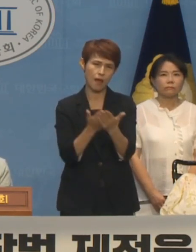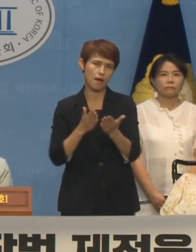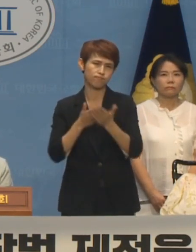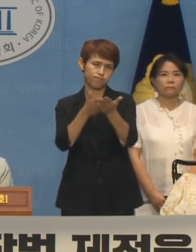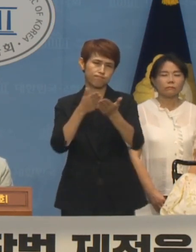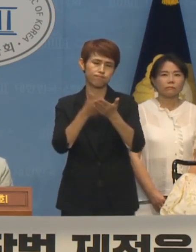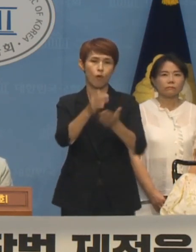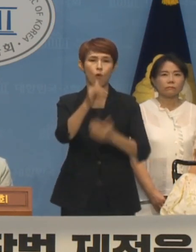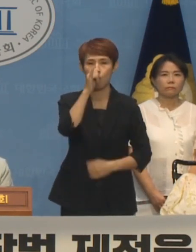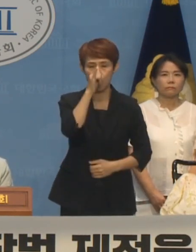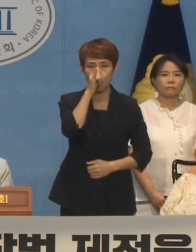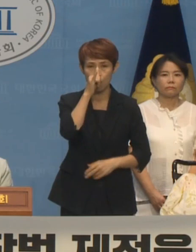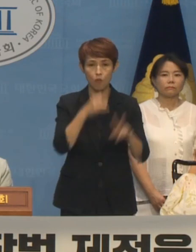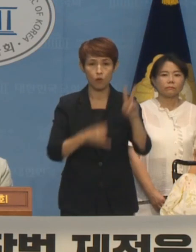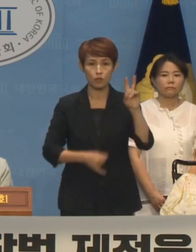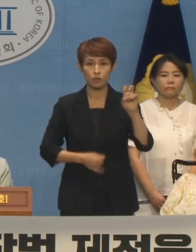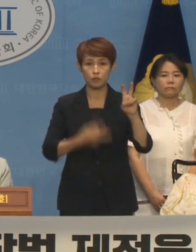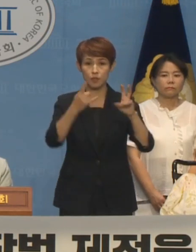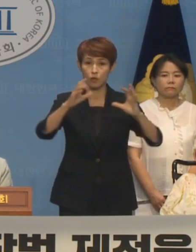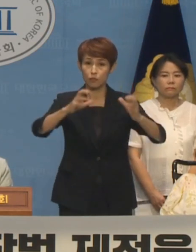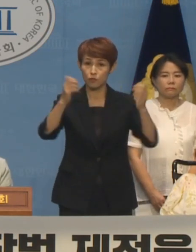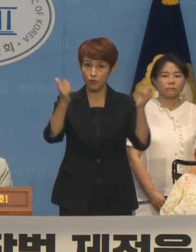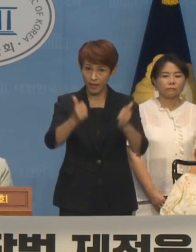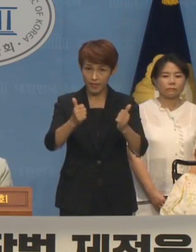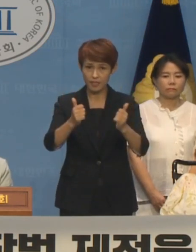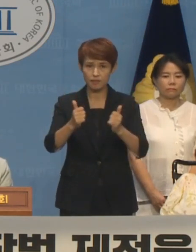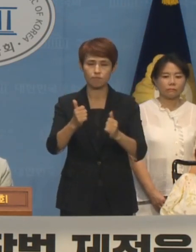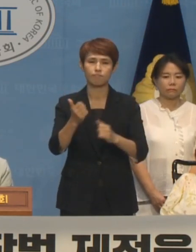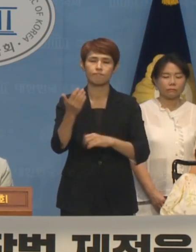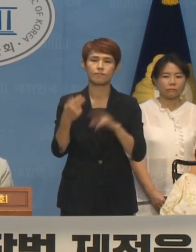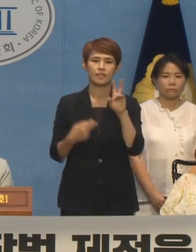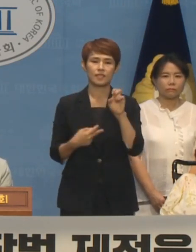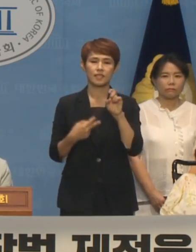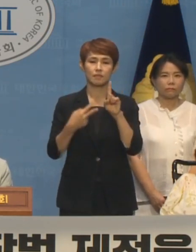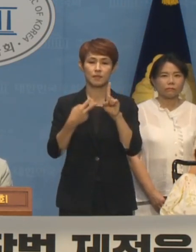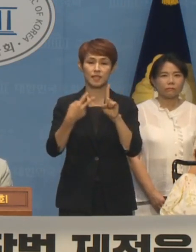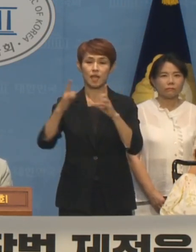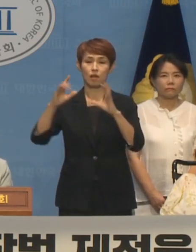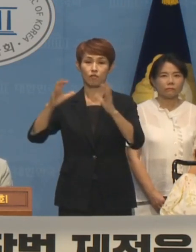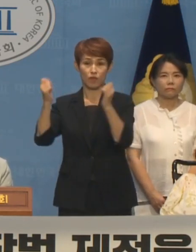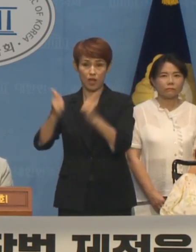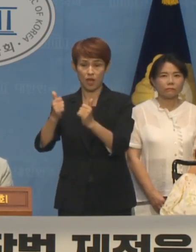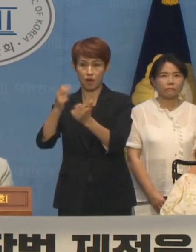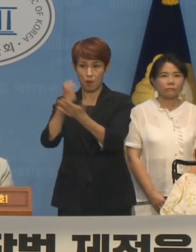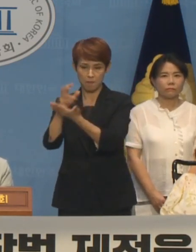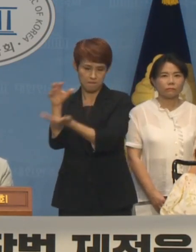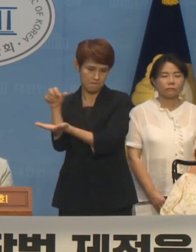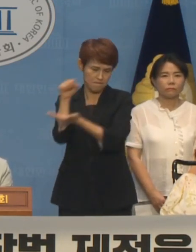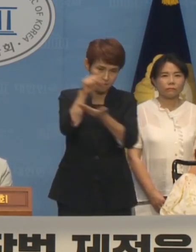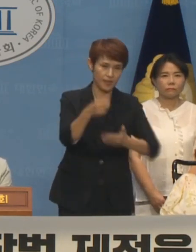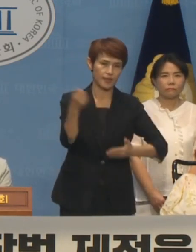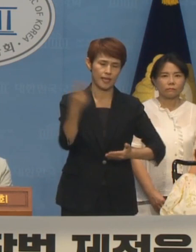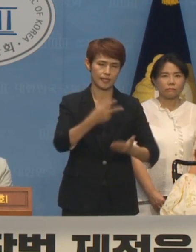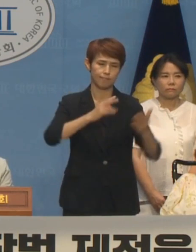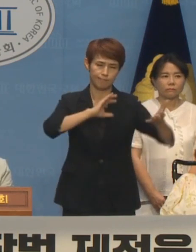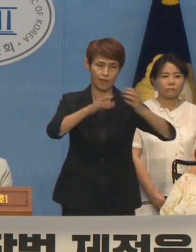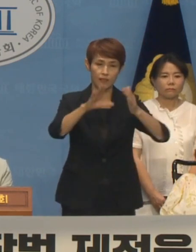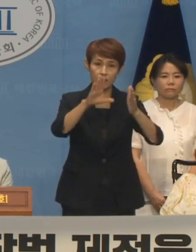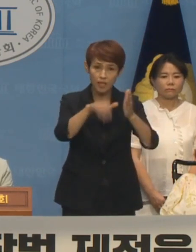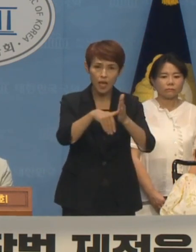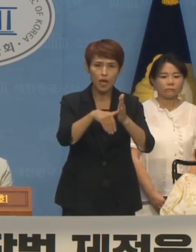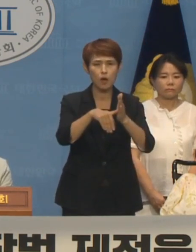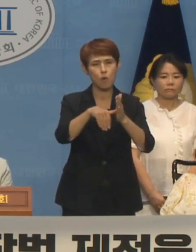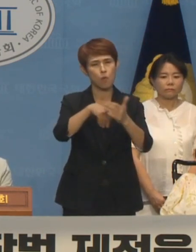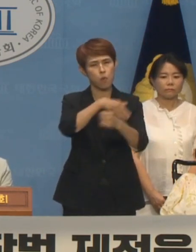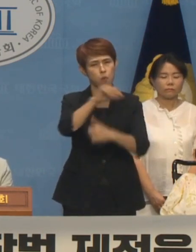왔습니다. 22대 국회는 21대 국회의 계류 법안을 다시 논의하고 제정하는 과정에서 많은